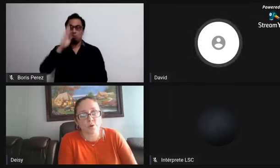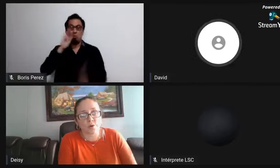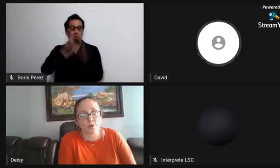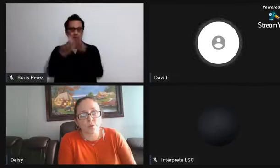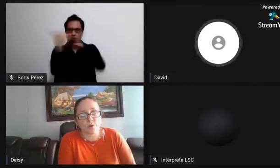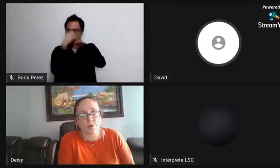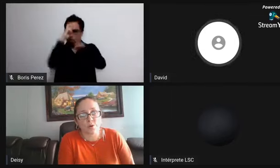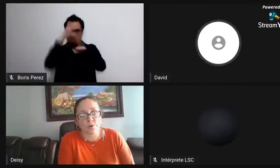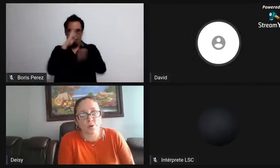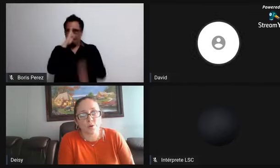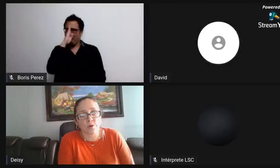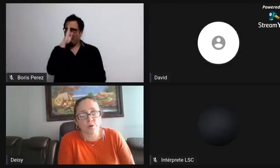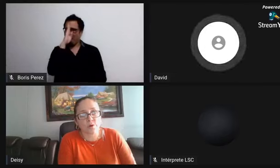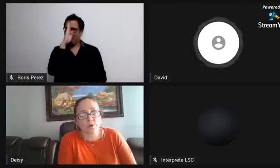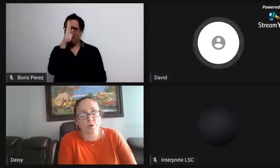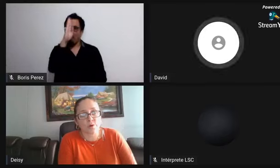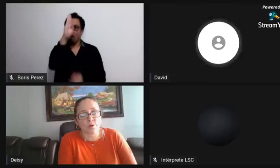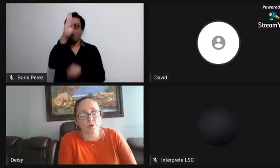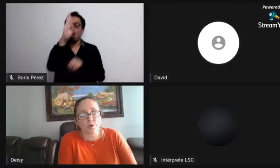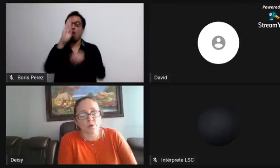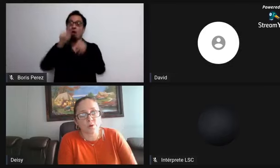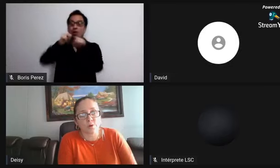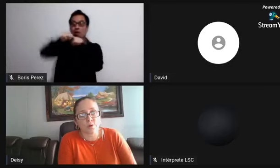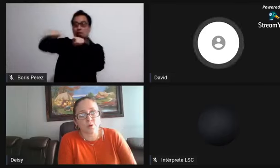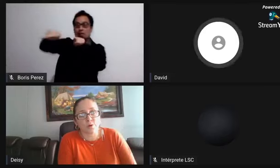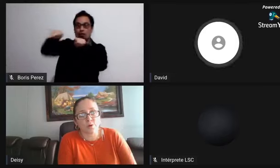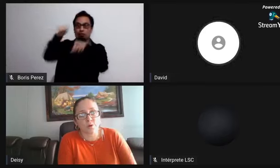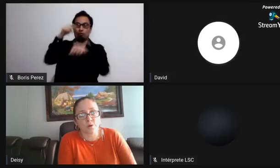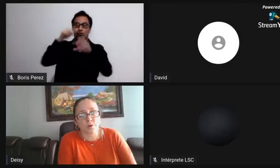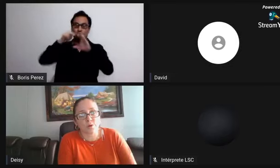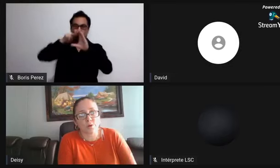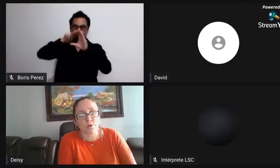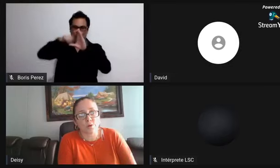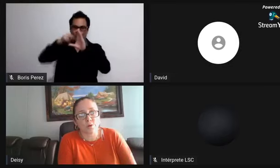en la autopista norte, allí, eh,